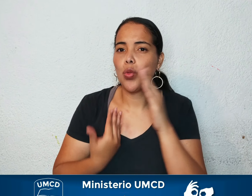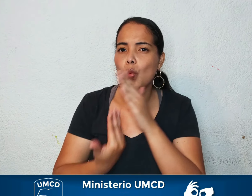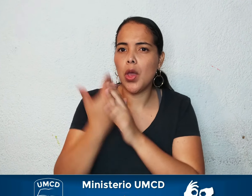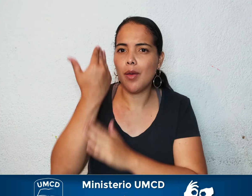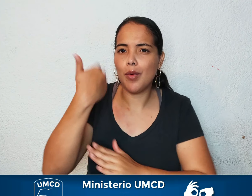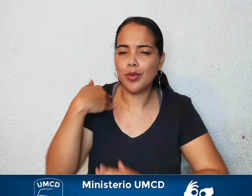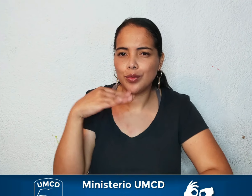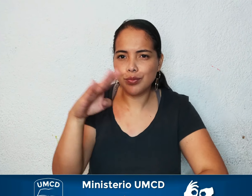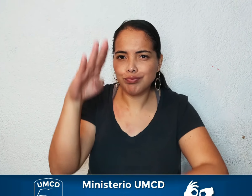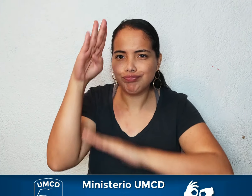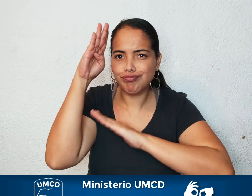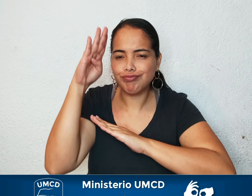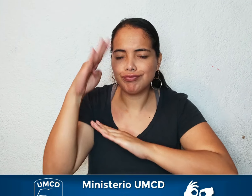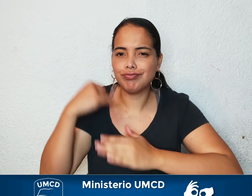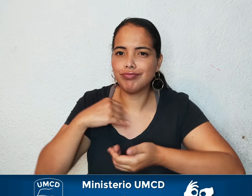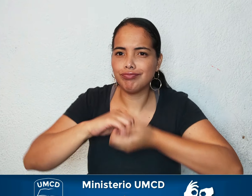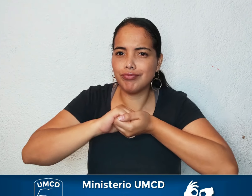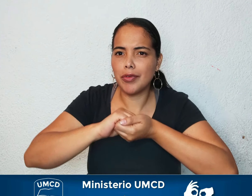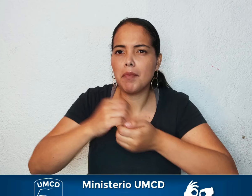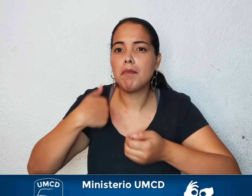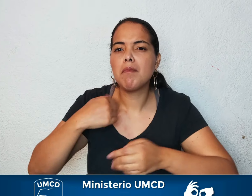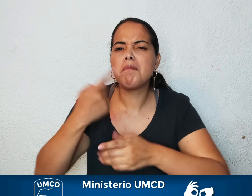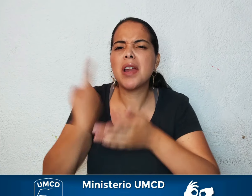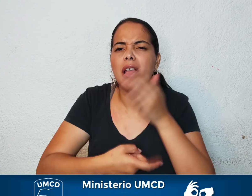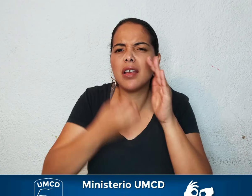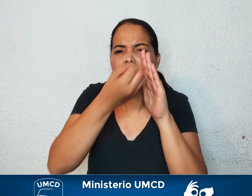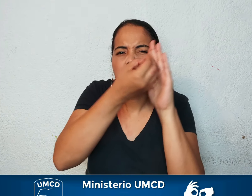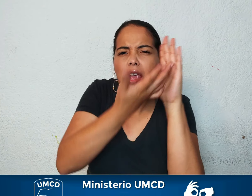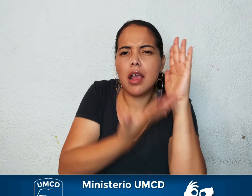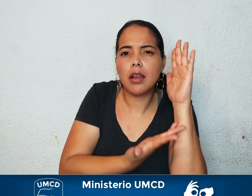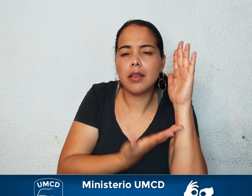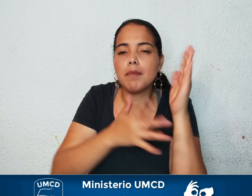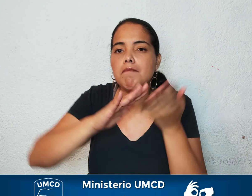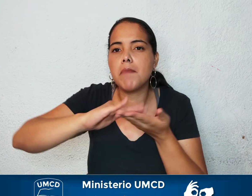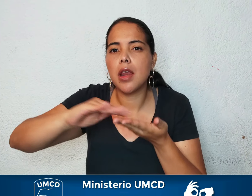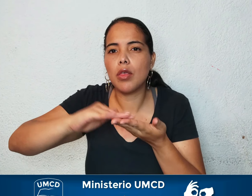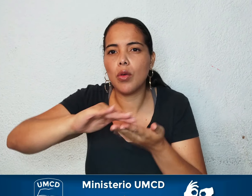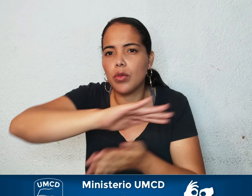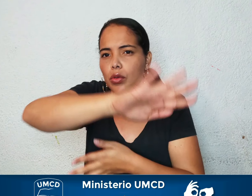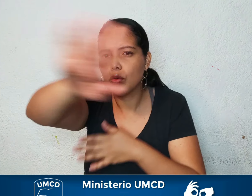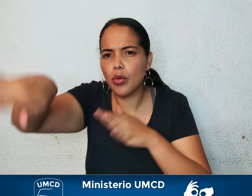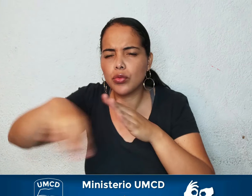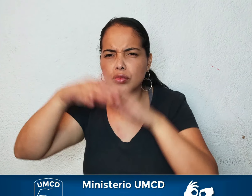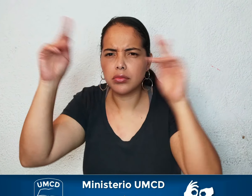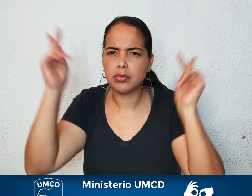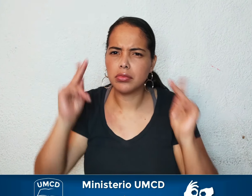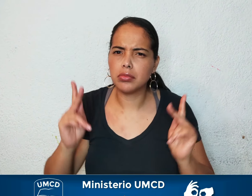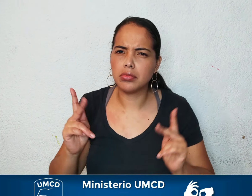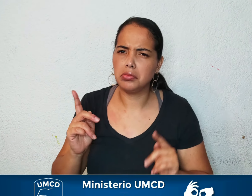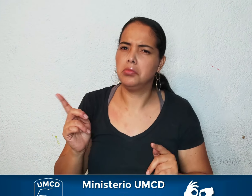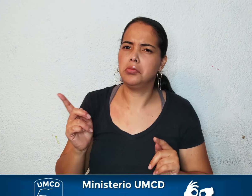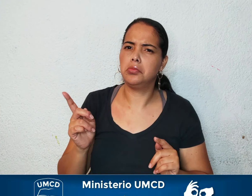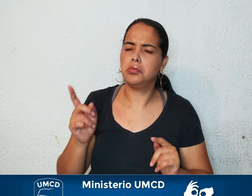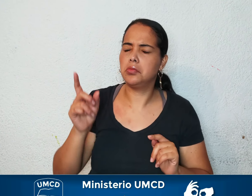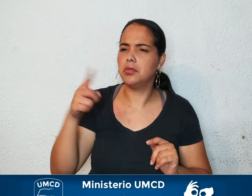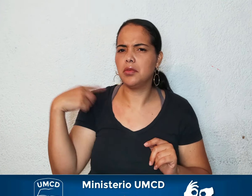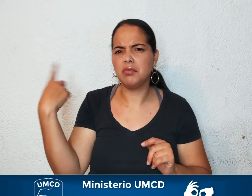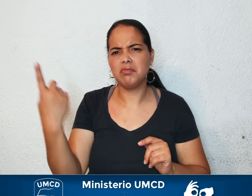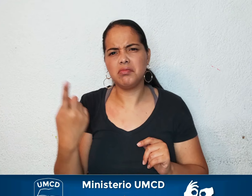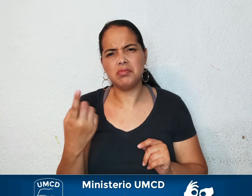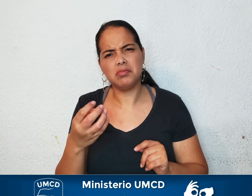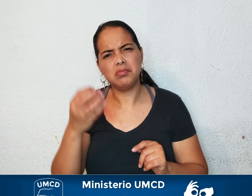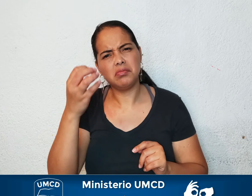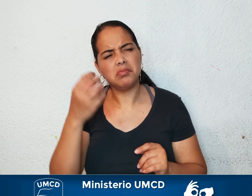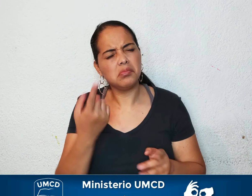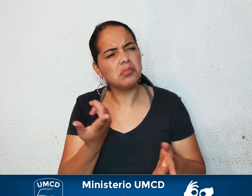del nuevo pacto, que es derramada para el perdón de sus pecados. Tomad de ella. ¿Qué es lo que estaba